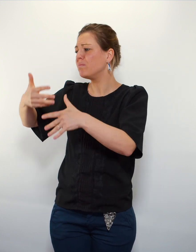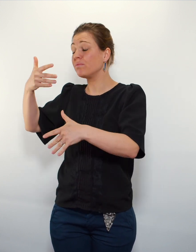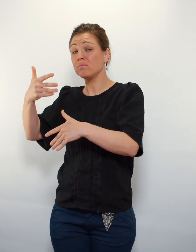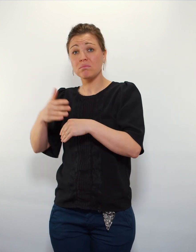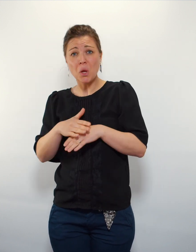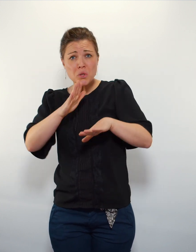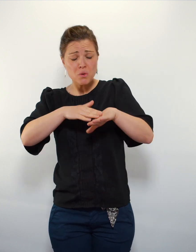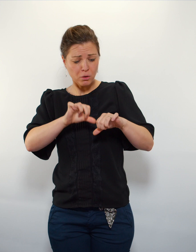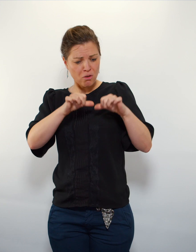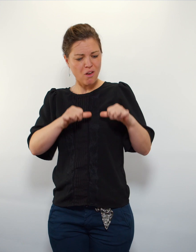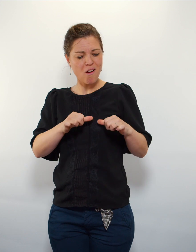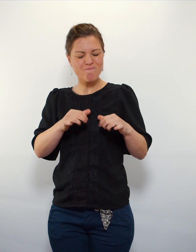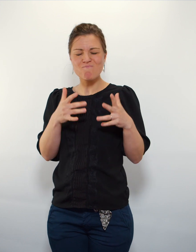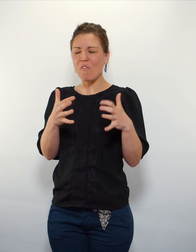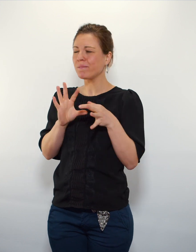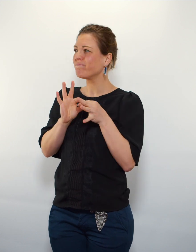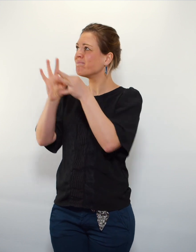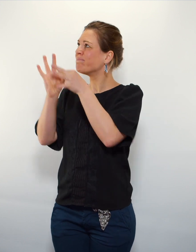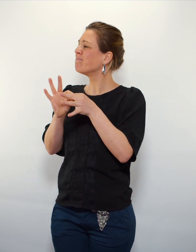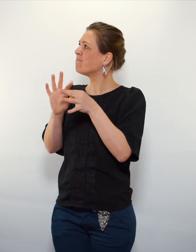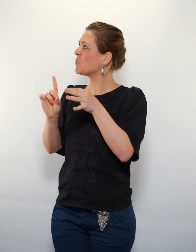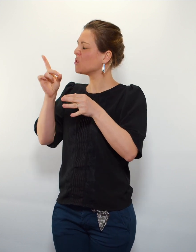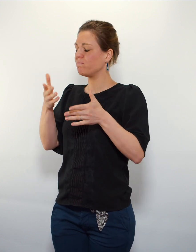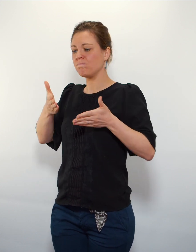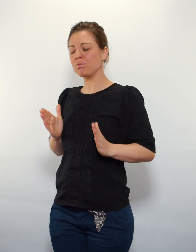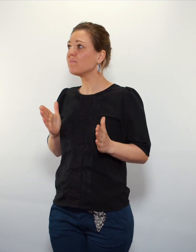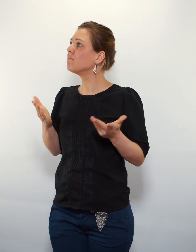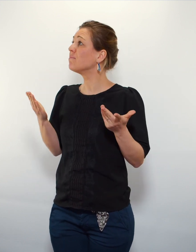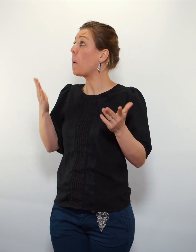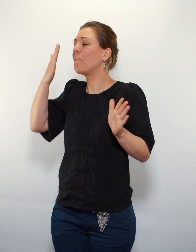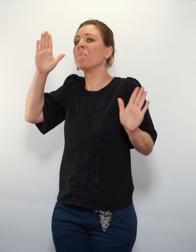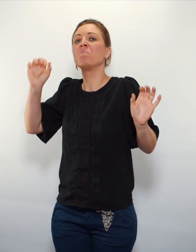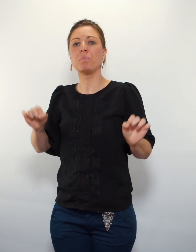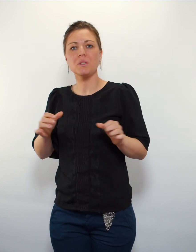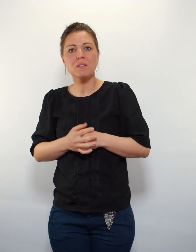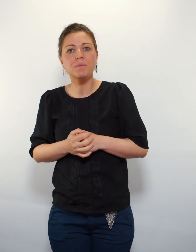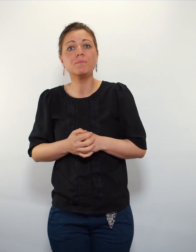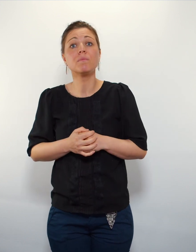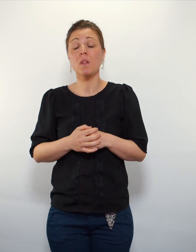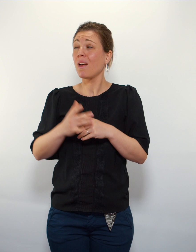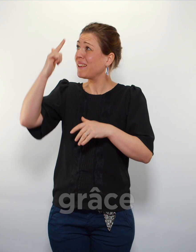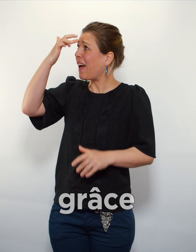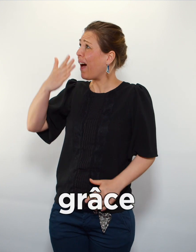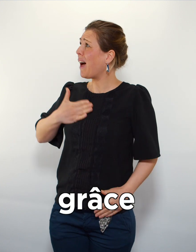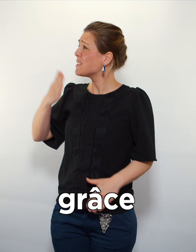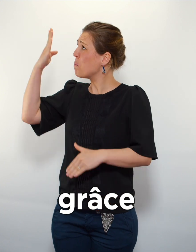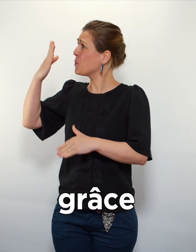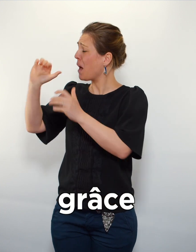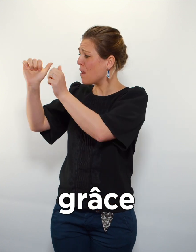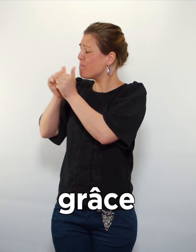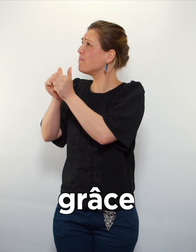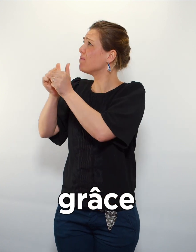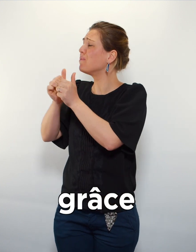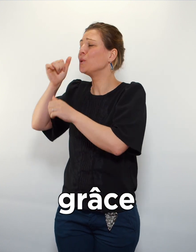que je resterais moi attaché à Dieu si je pouvais. Je comptais bien sûr sur sa grâce pour être avec moi chaque jour. Mais ce rêve qui continuait à nourrir